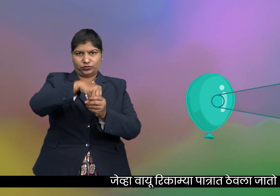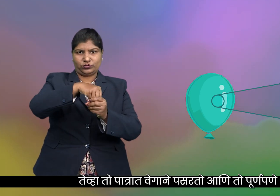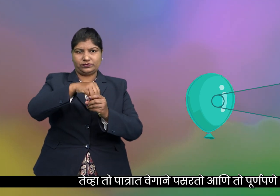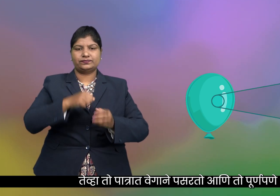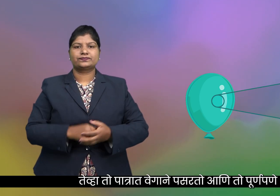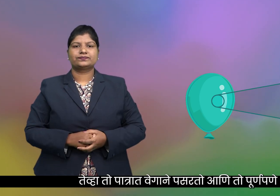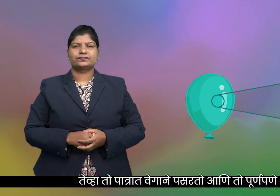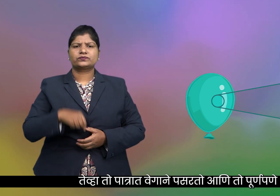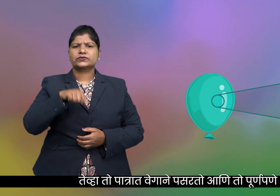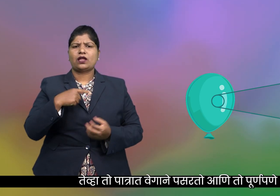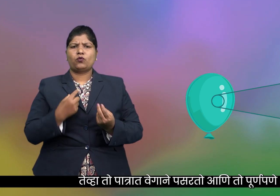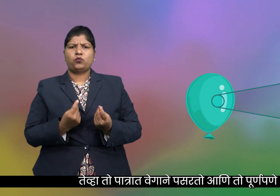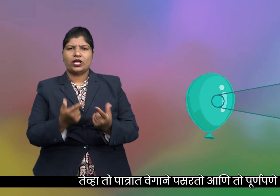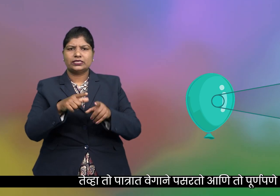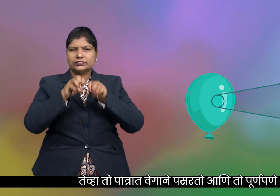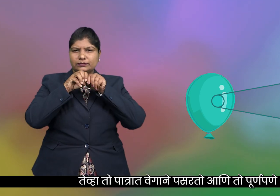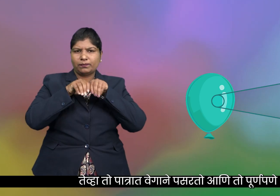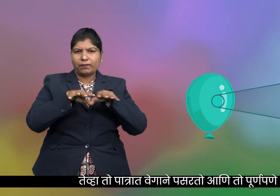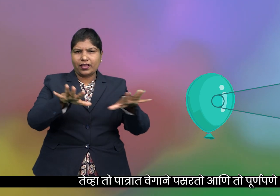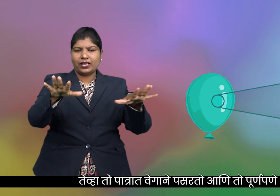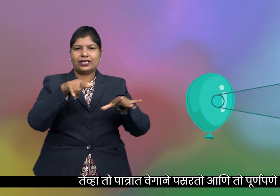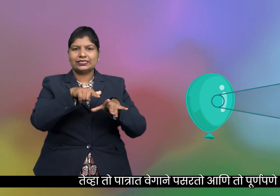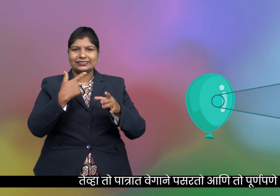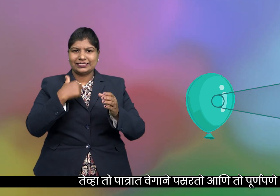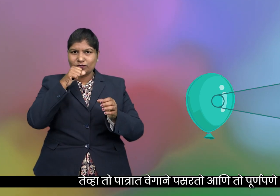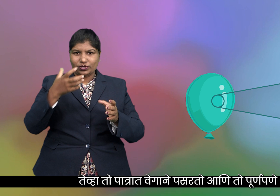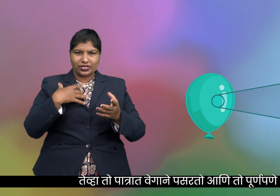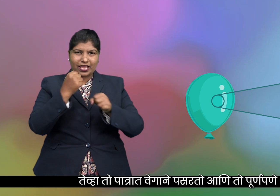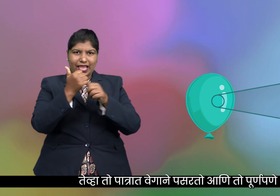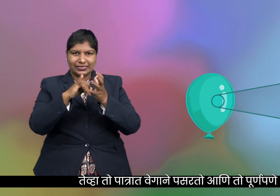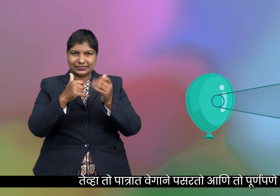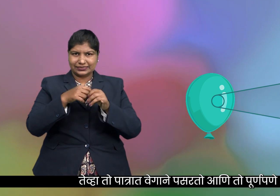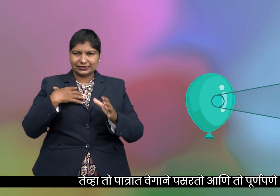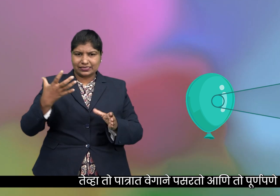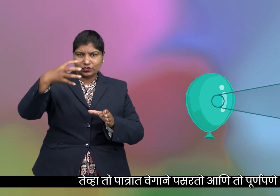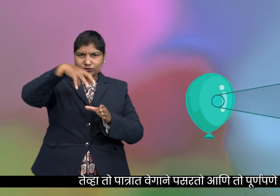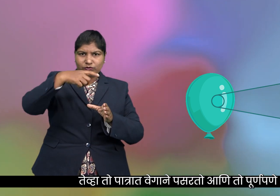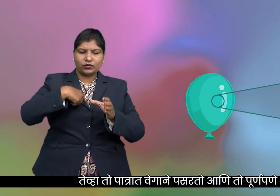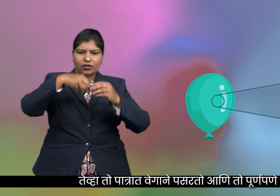तेव्हा तो पात्रात वेगाने पसरतो आणि तो पूर्णपणे भरतो.